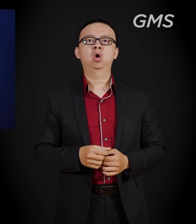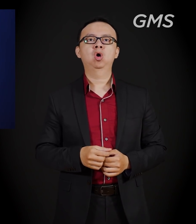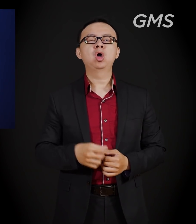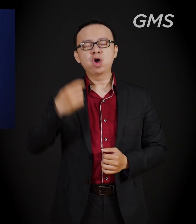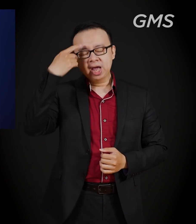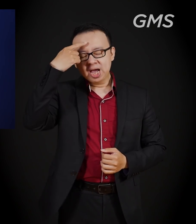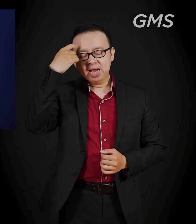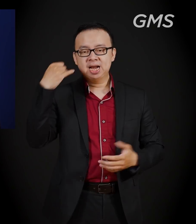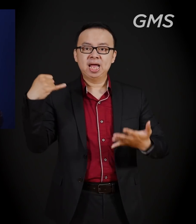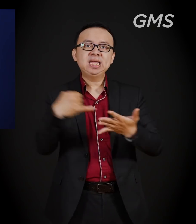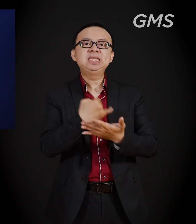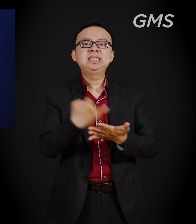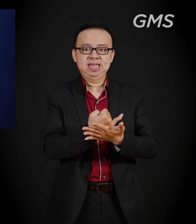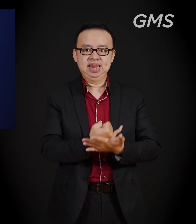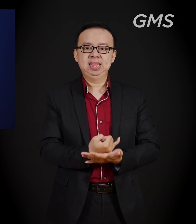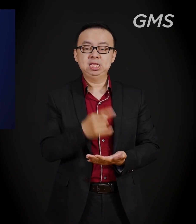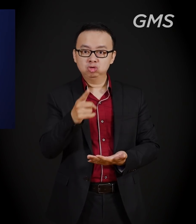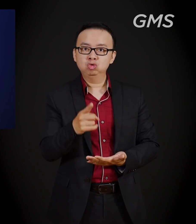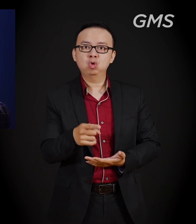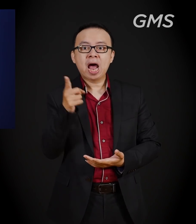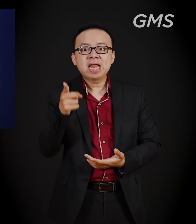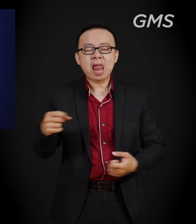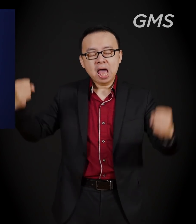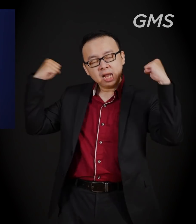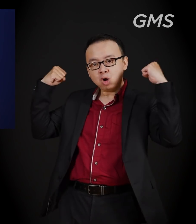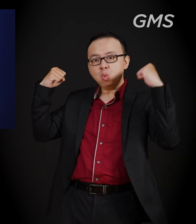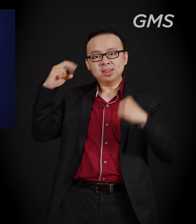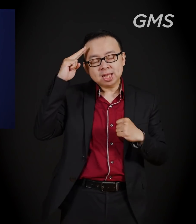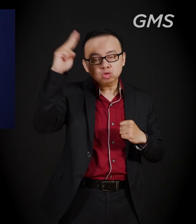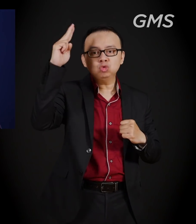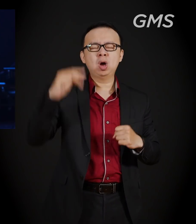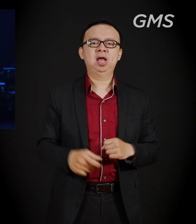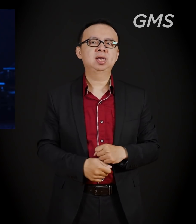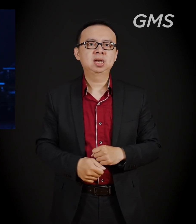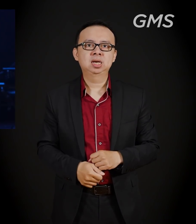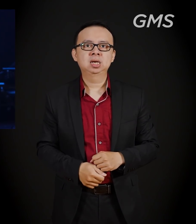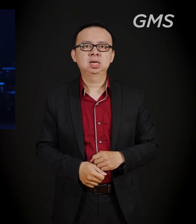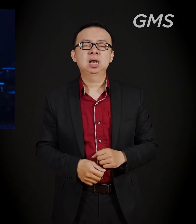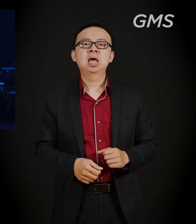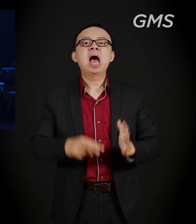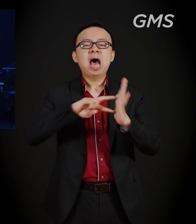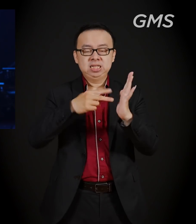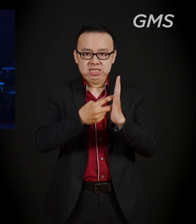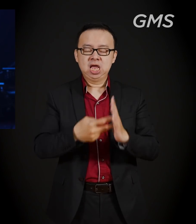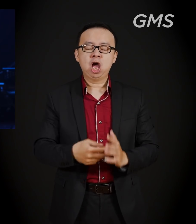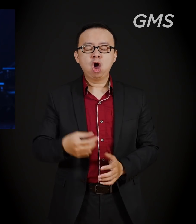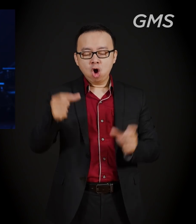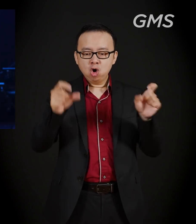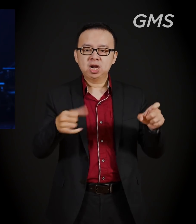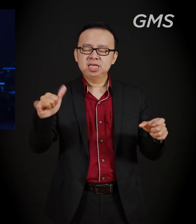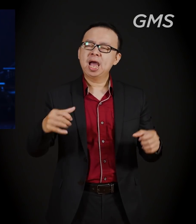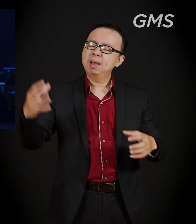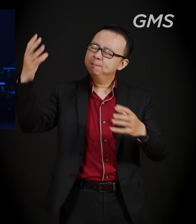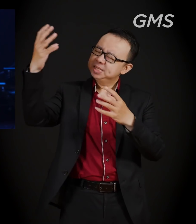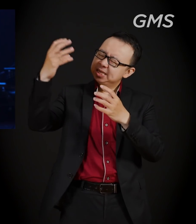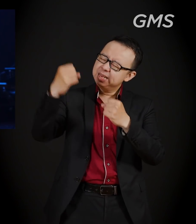karena Injil, the gospel, is the power of God. Artinya orang yang menerima Injil, orang yang membuka